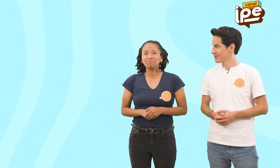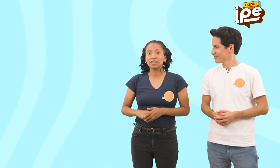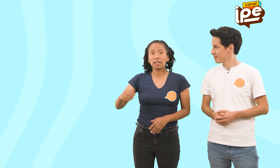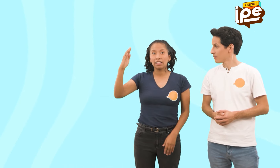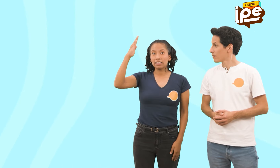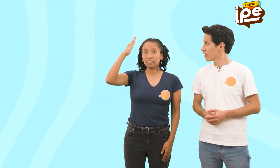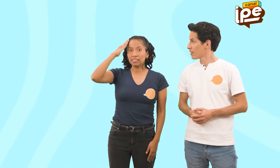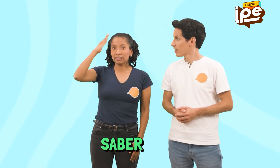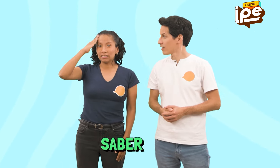libros